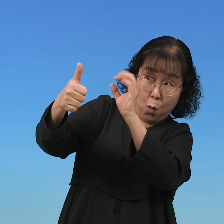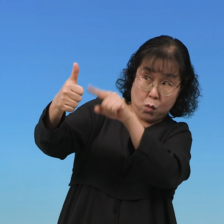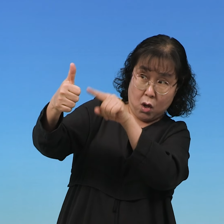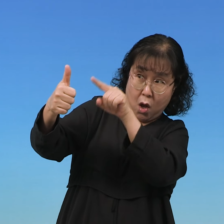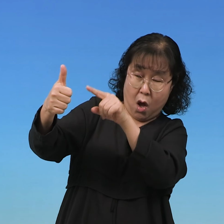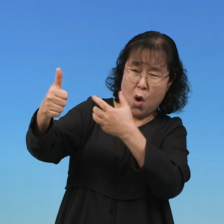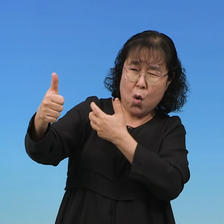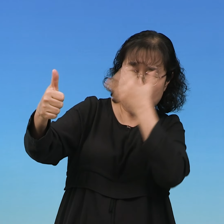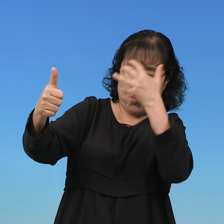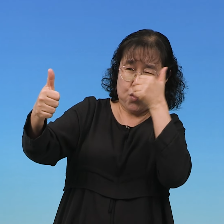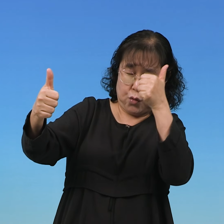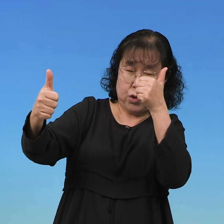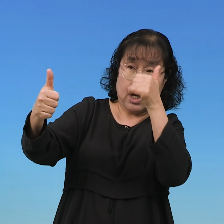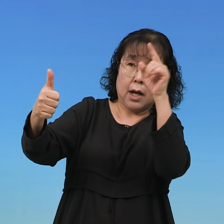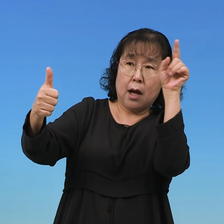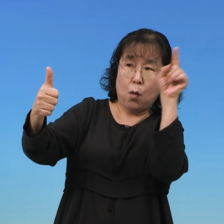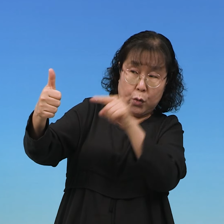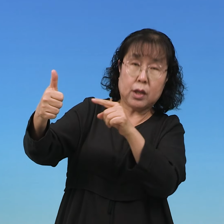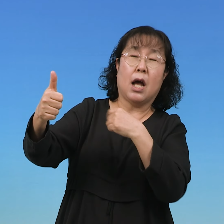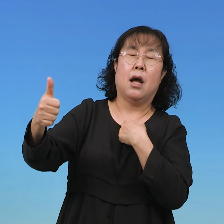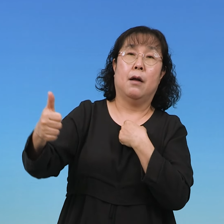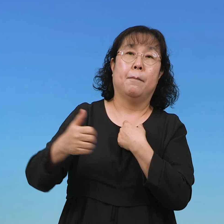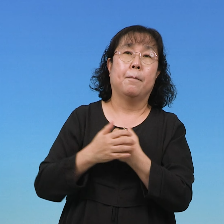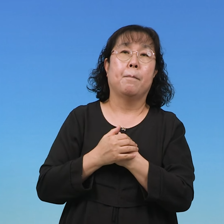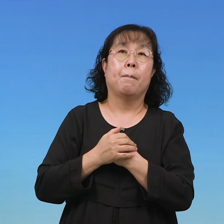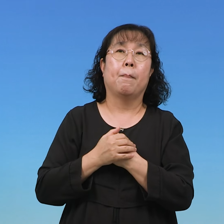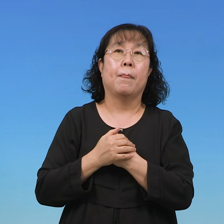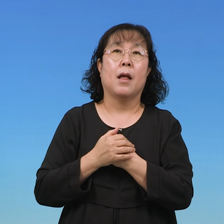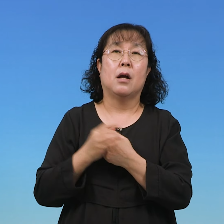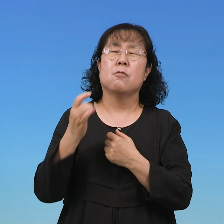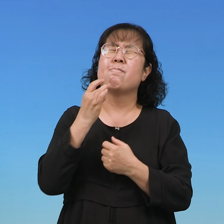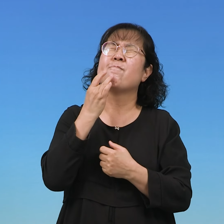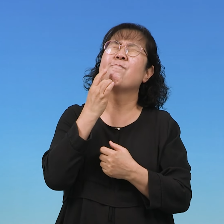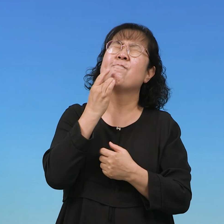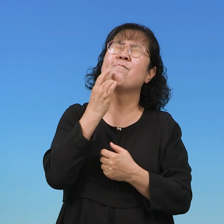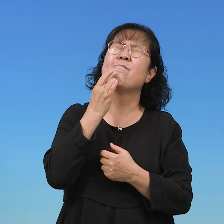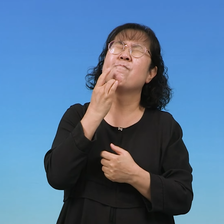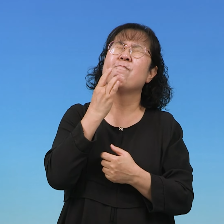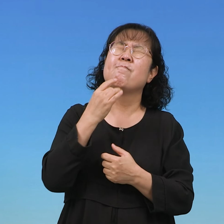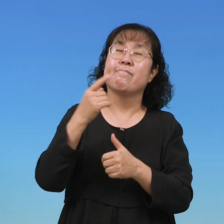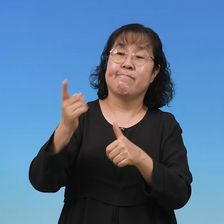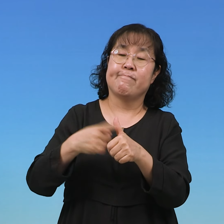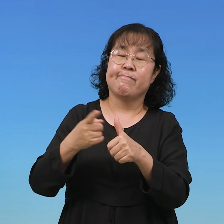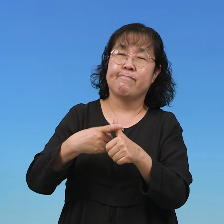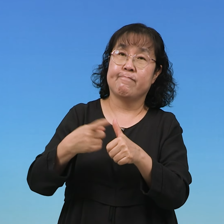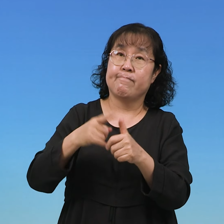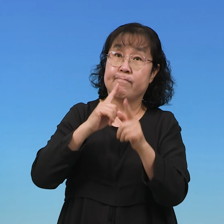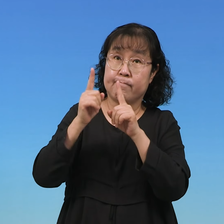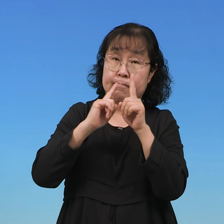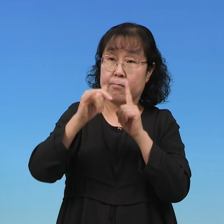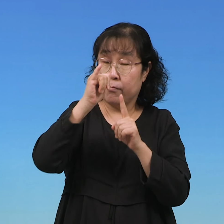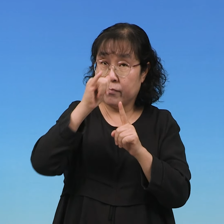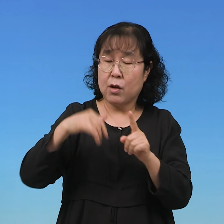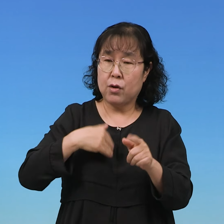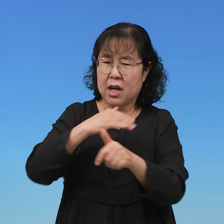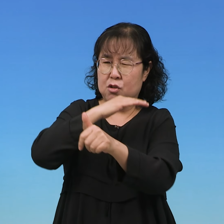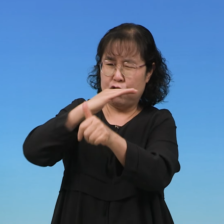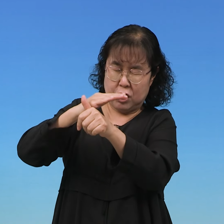보고 꿈꾸는 자가 오는도다. 이거는요 비웃는 이야기예요. 조롱하는 이야기예요.